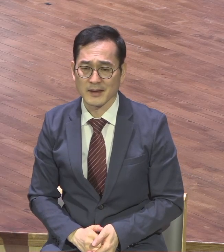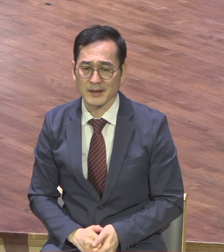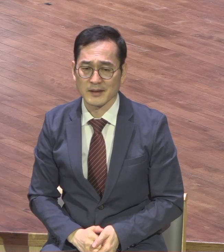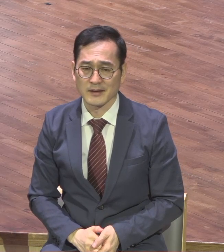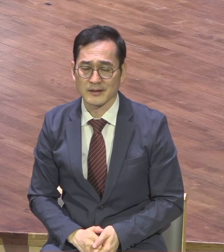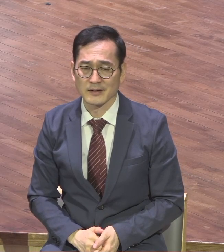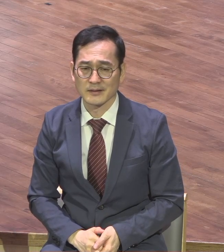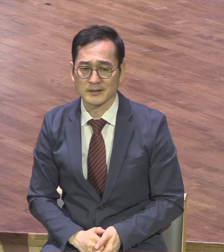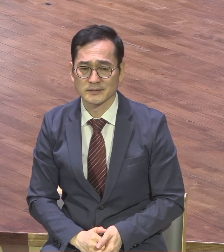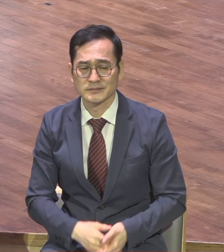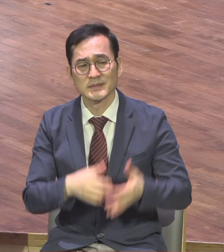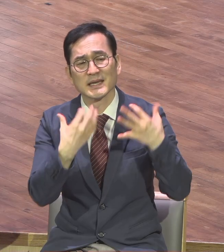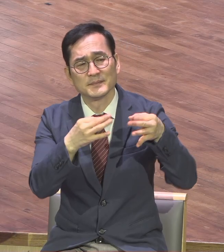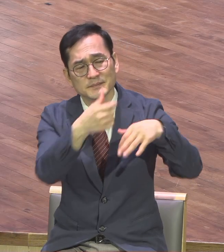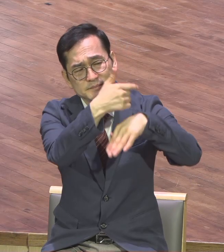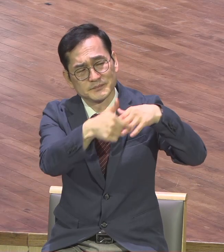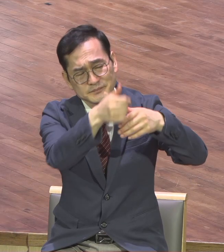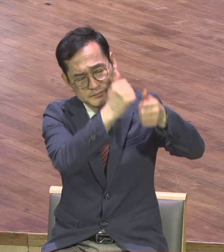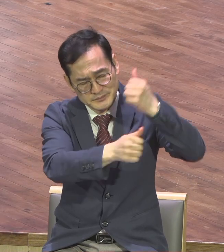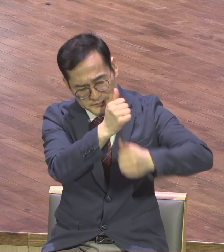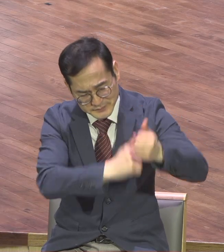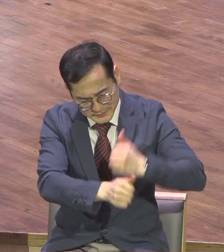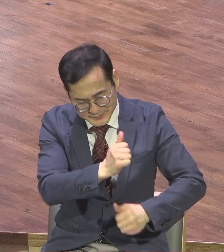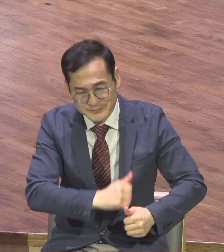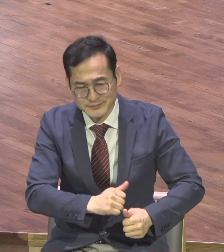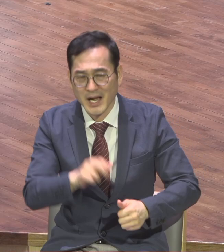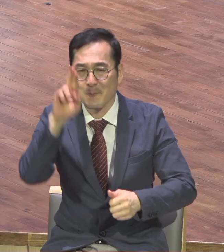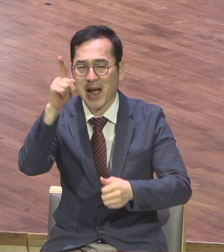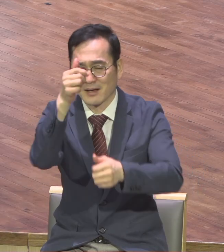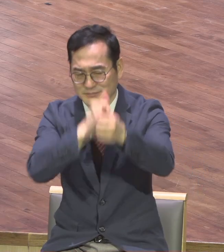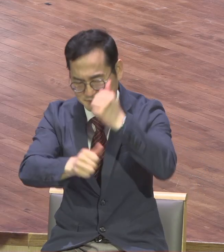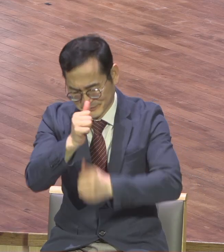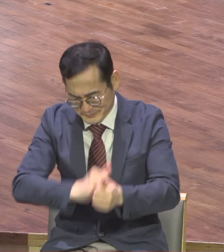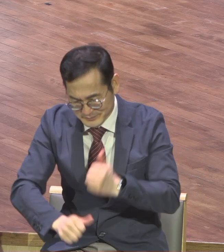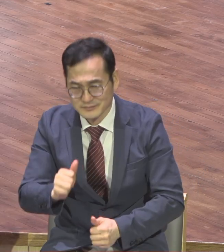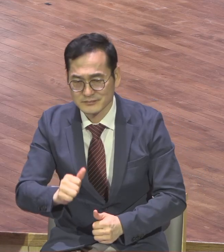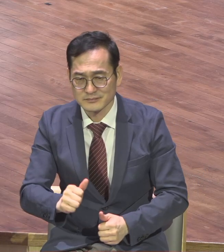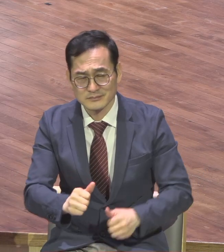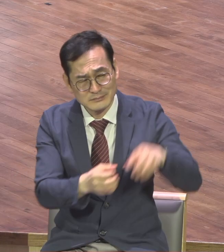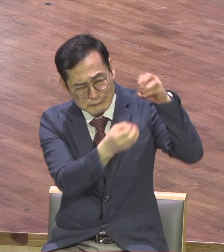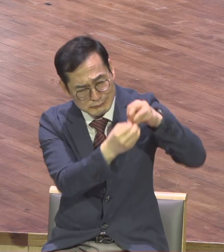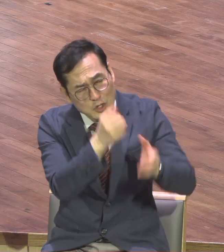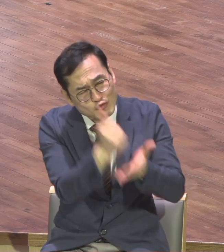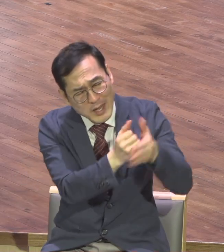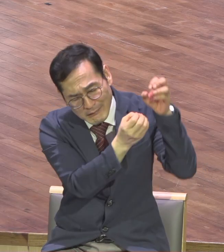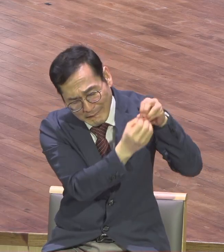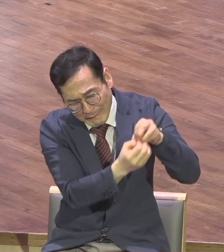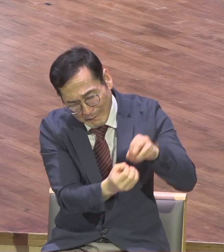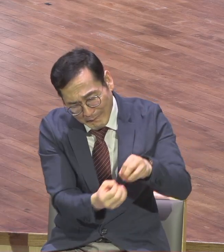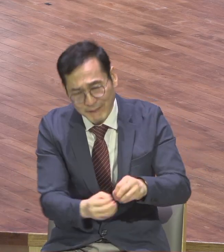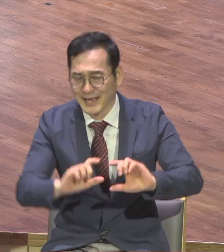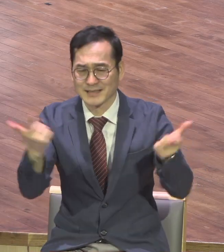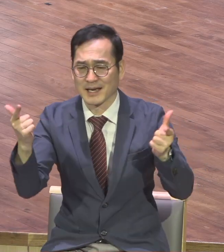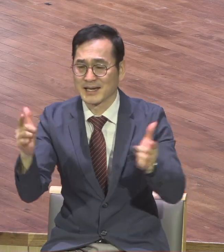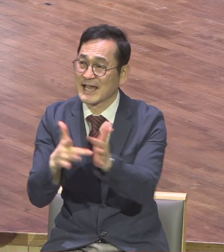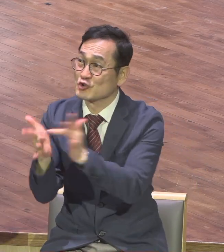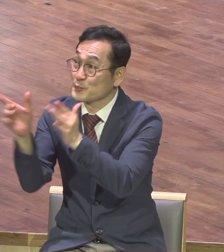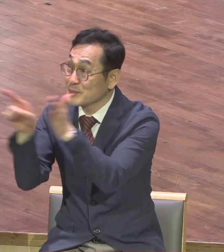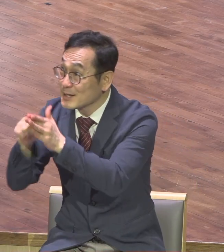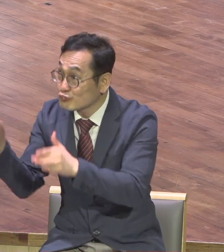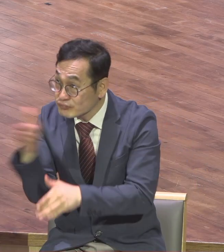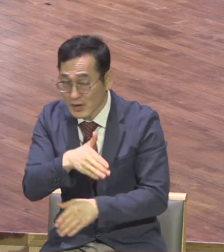그 창세기 3장 속에서 태어난 그 상태가 아니에요. 예수를 믿는 순간에